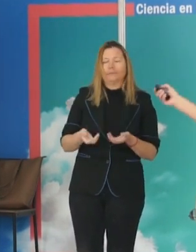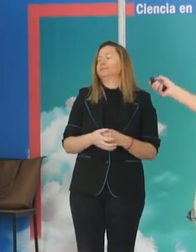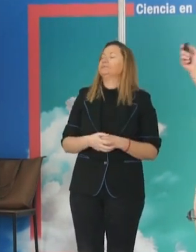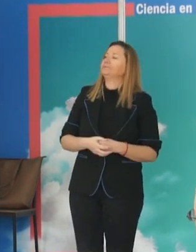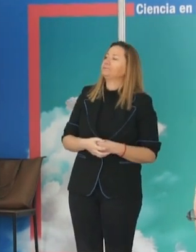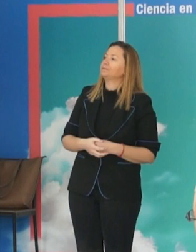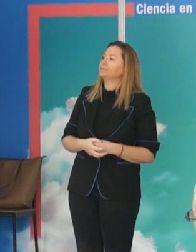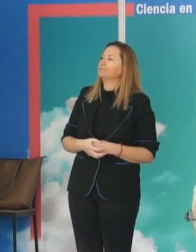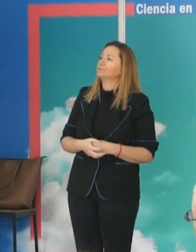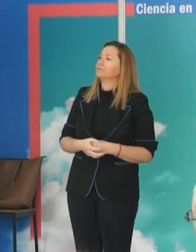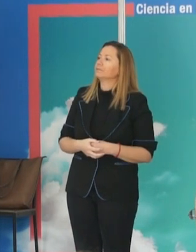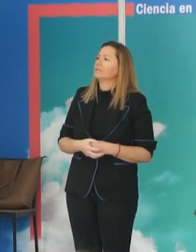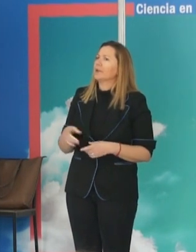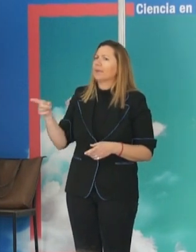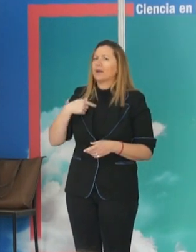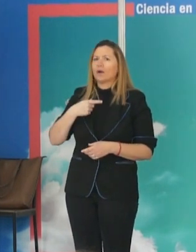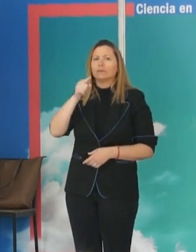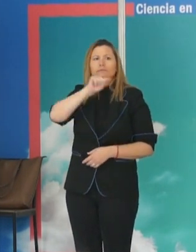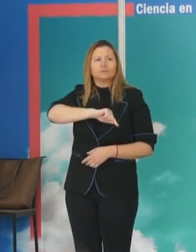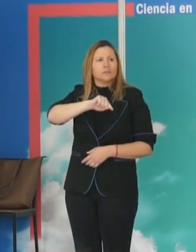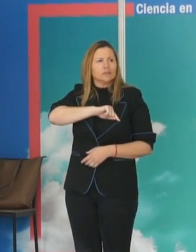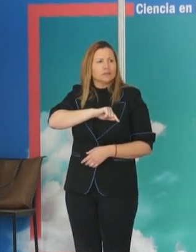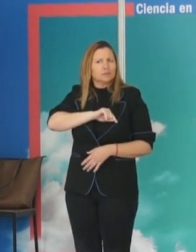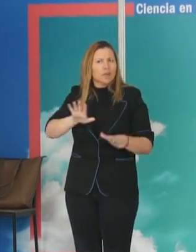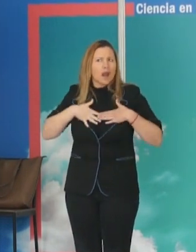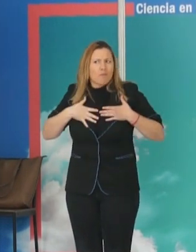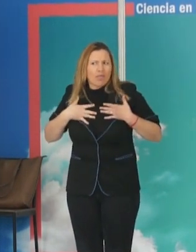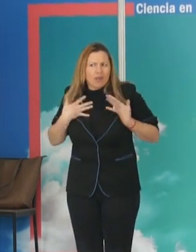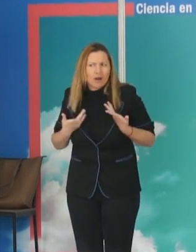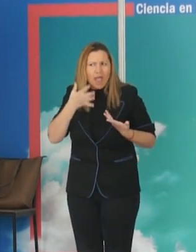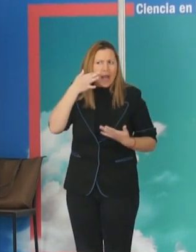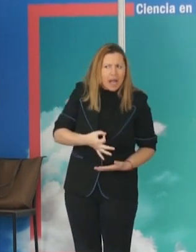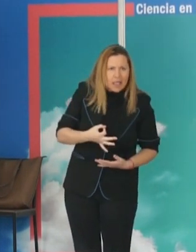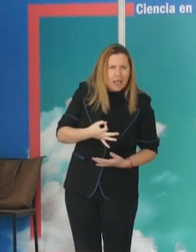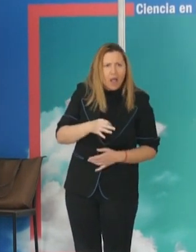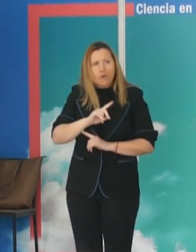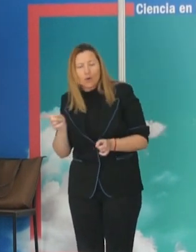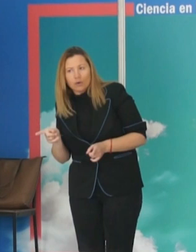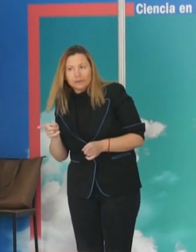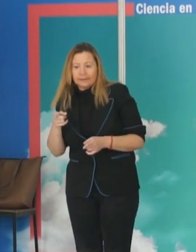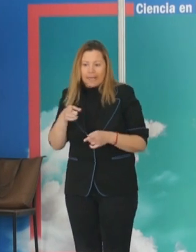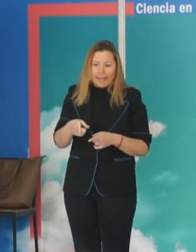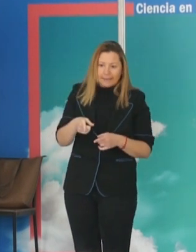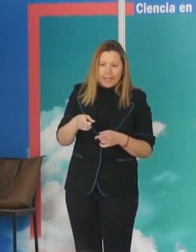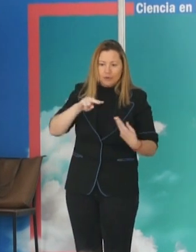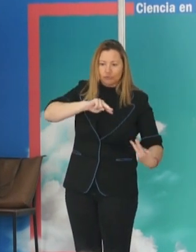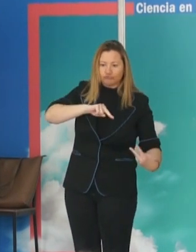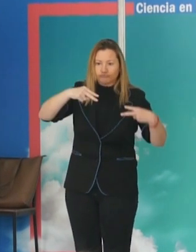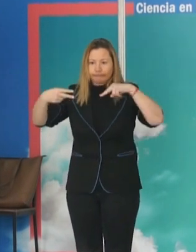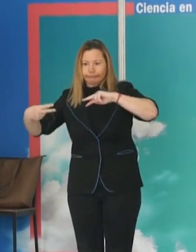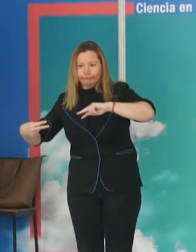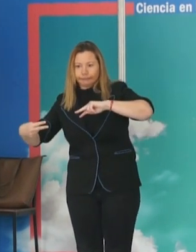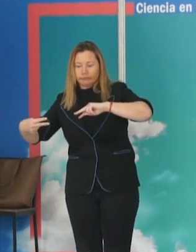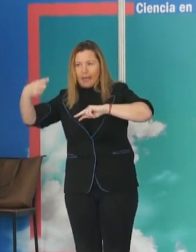fronteras. Pero, ¿y los sentimientos? ¿Las podemos considerar realidad o no? Pues bien, hay ahí un traductor de esto que